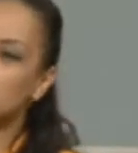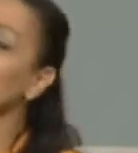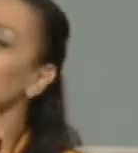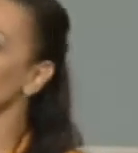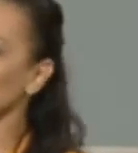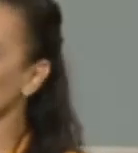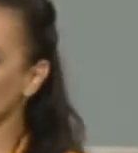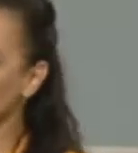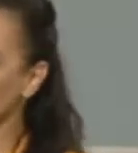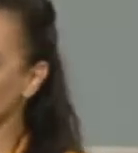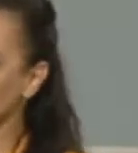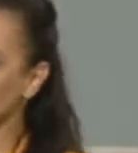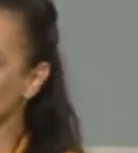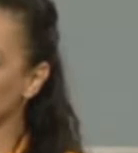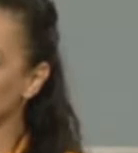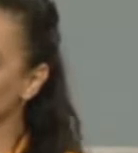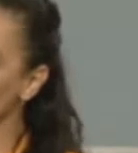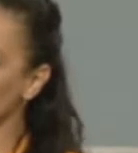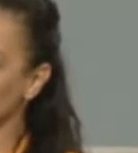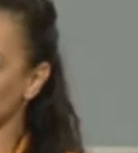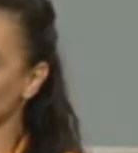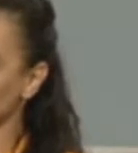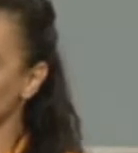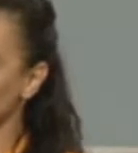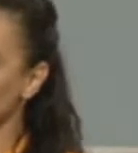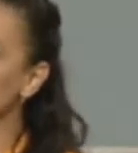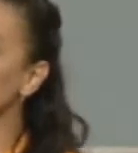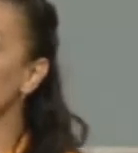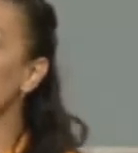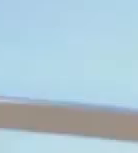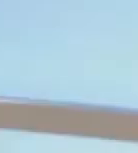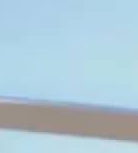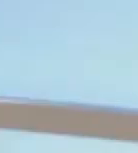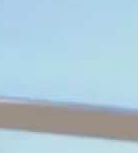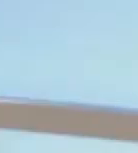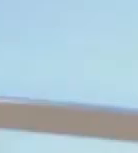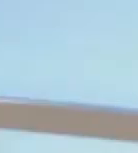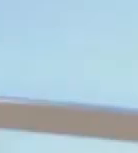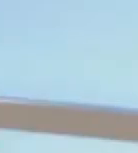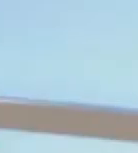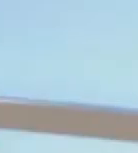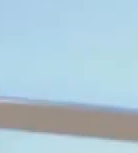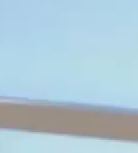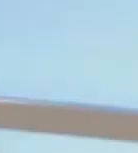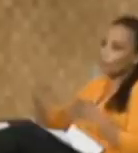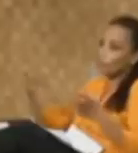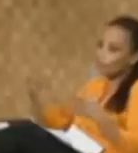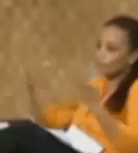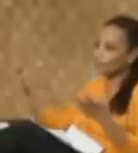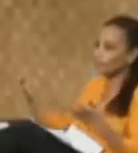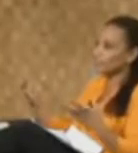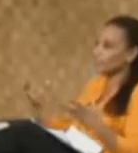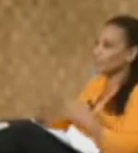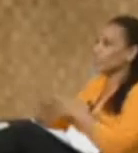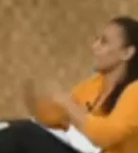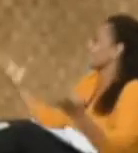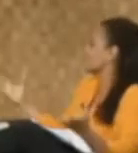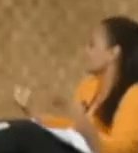já era praticamente 70% do milho transgênico. Sinal de alerta tem grande, algum né? nível de, né? É óbvio